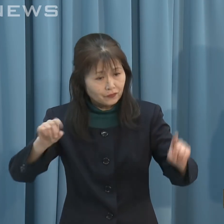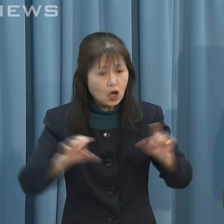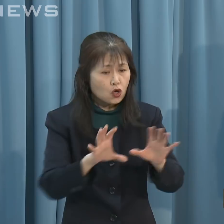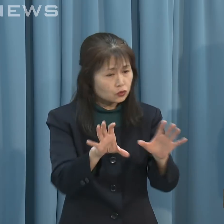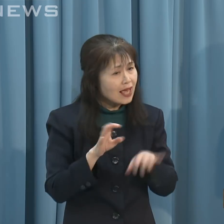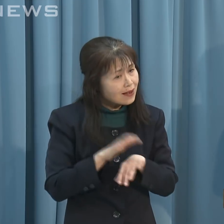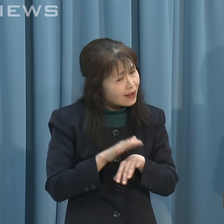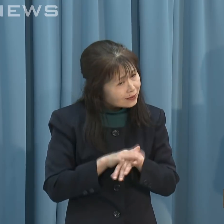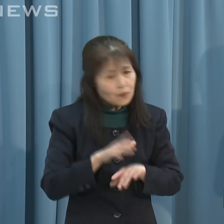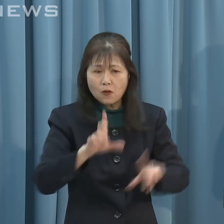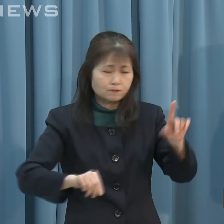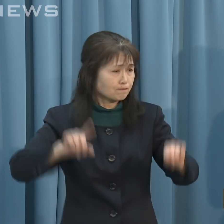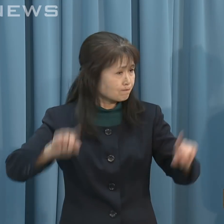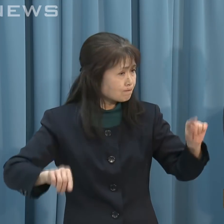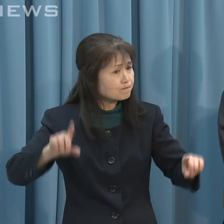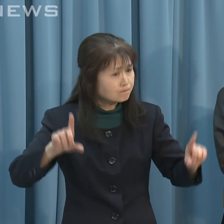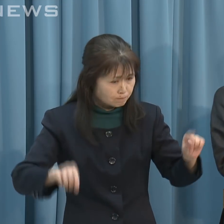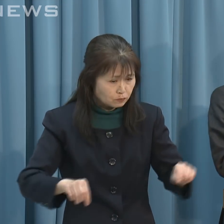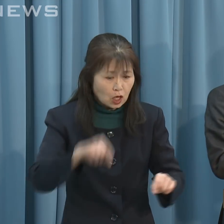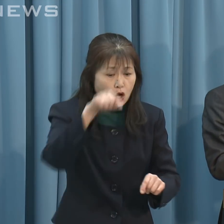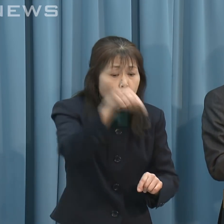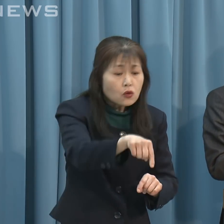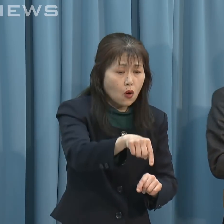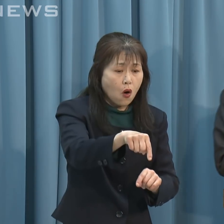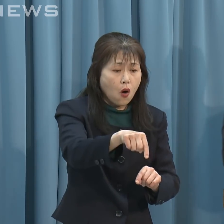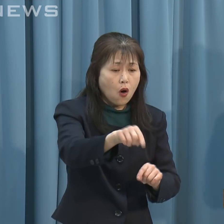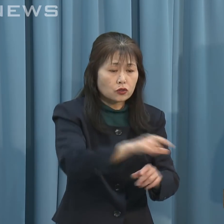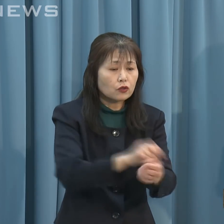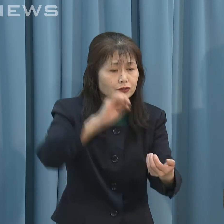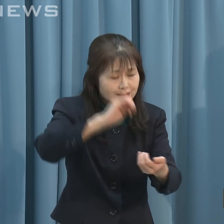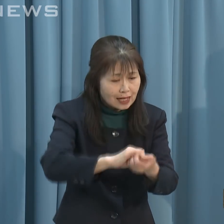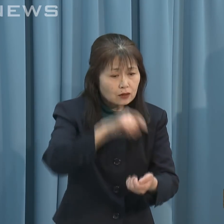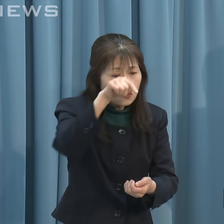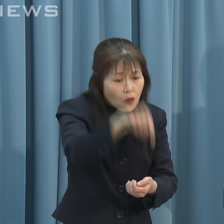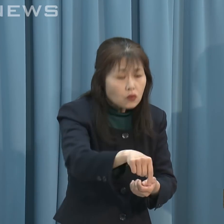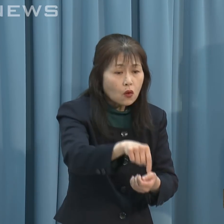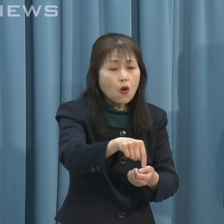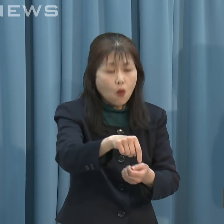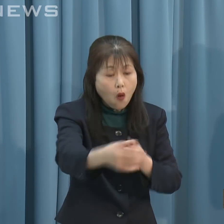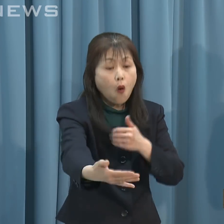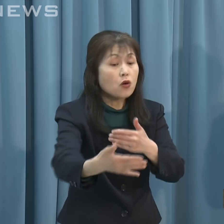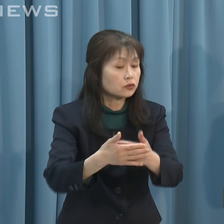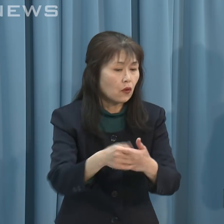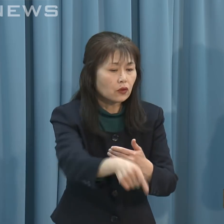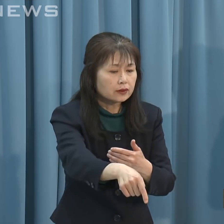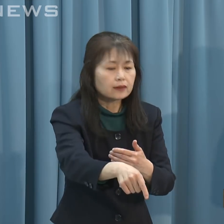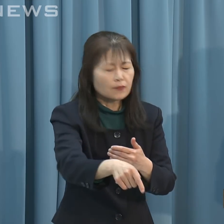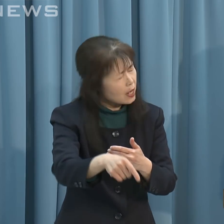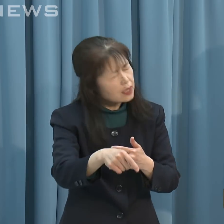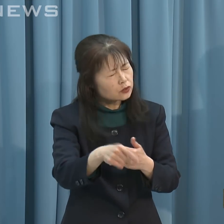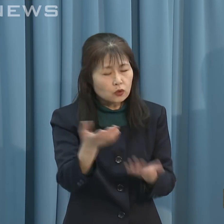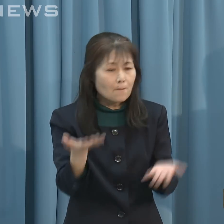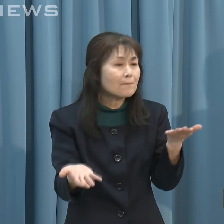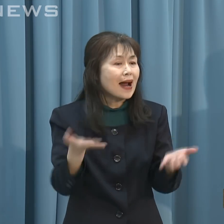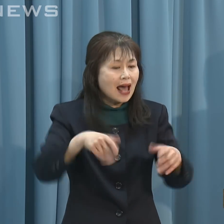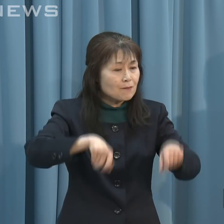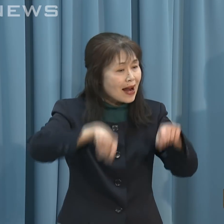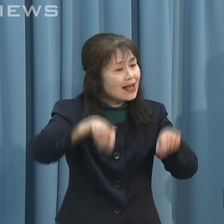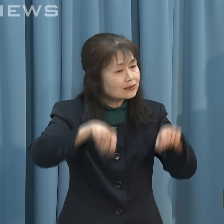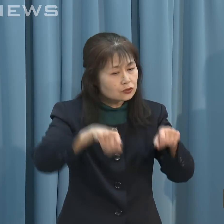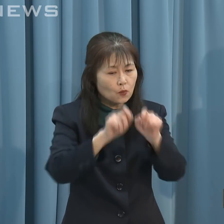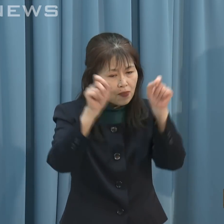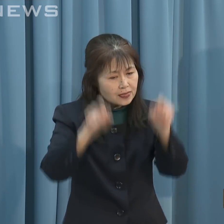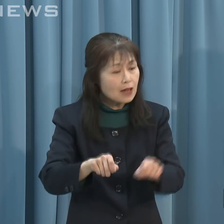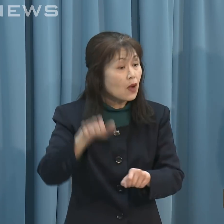特定のところで補償するとかね、そういったことのバランスの問題も多分国としてはお考えだったろうと思います